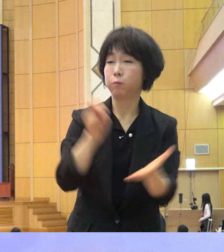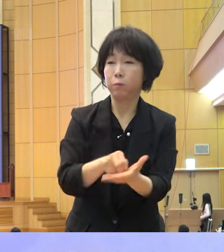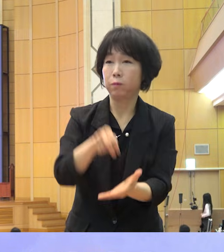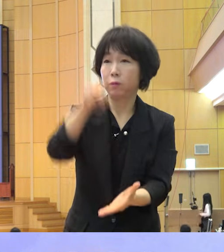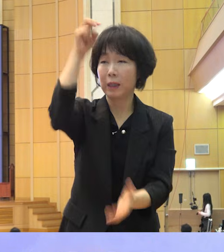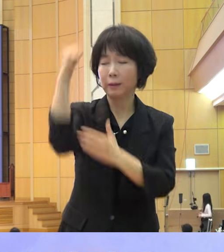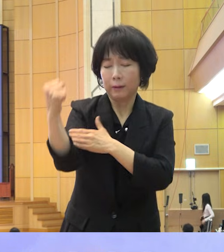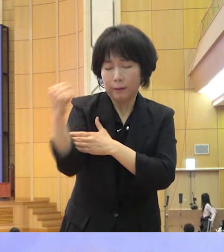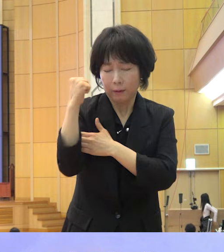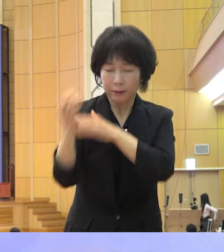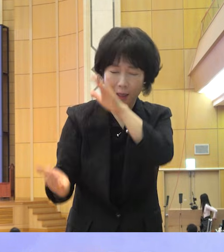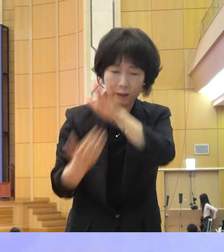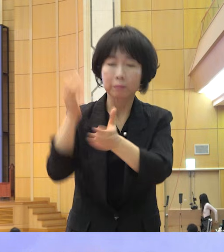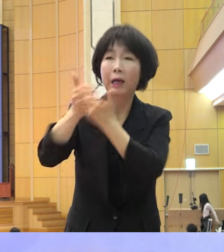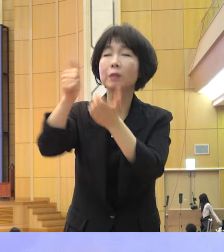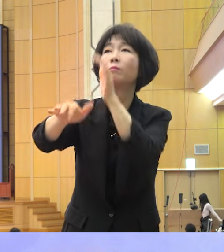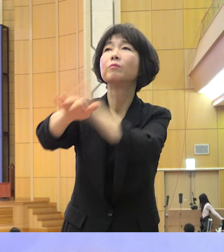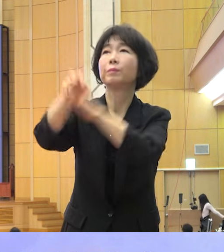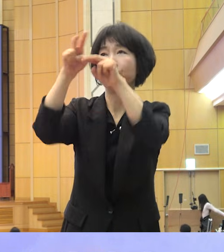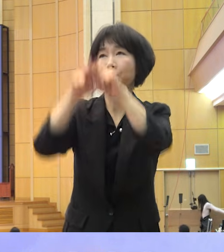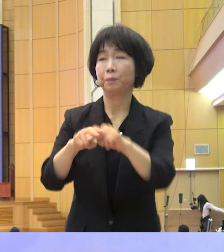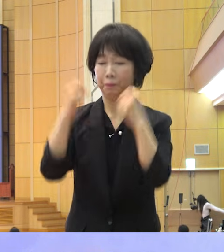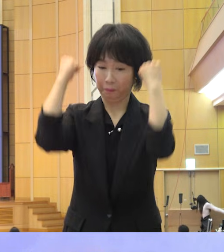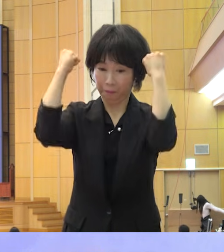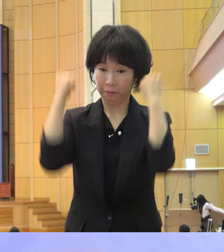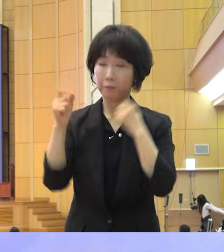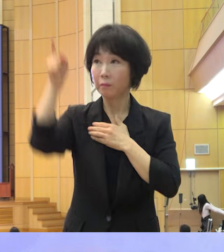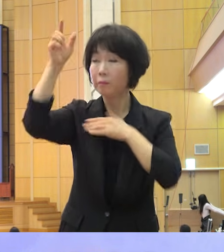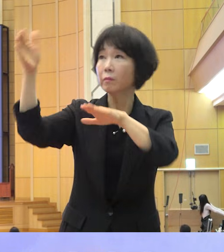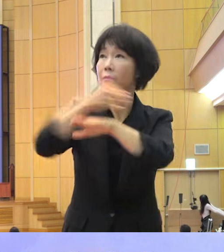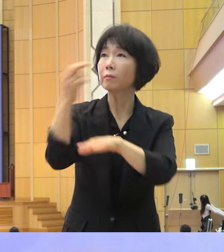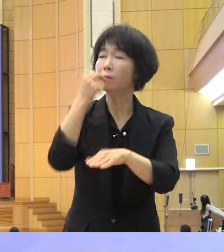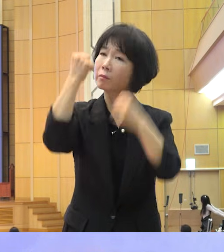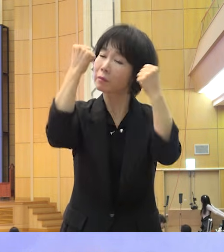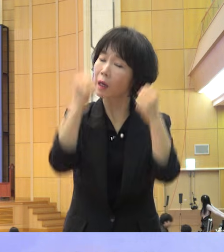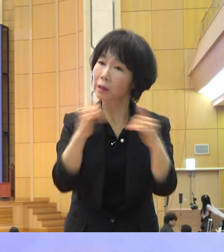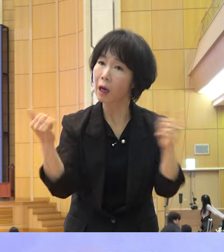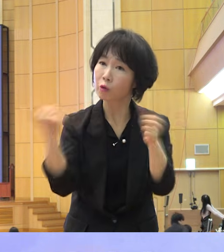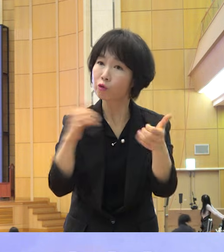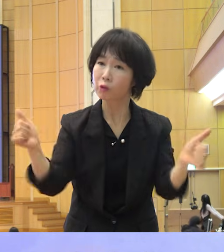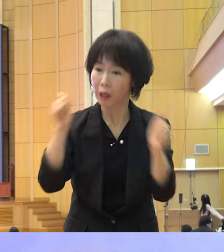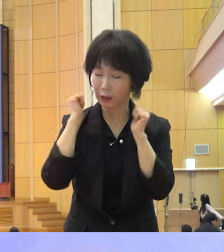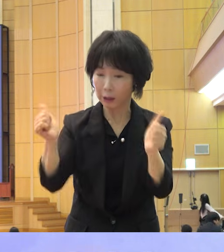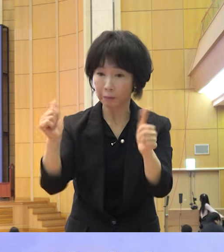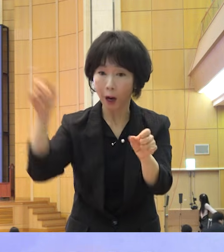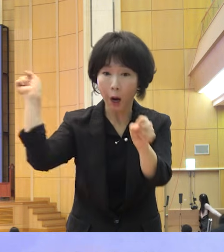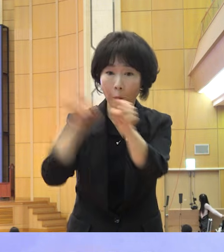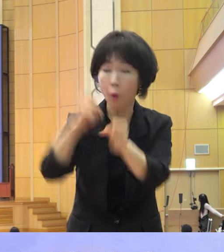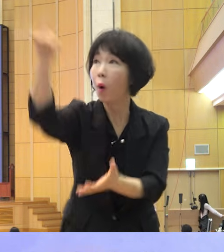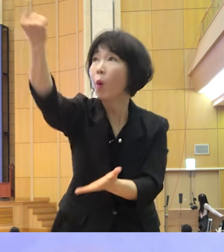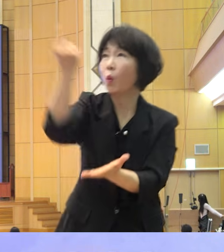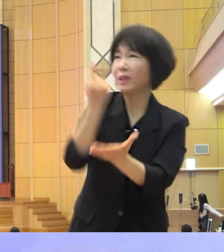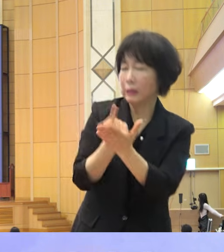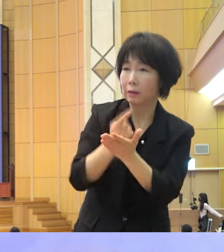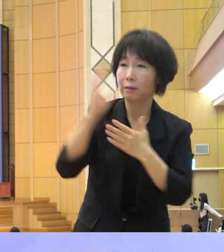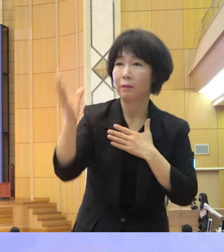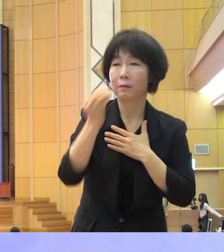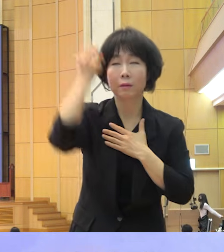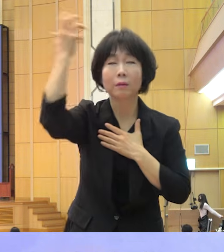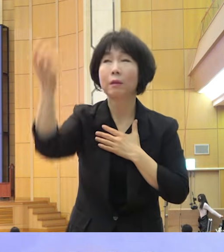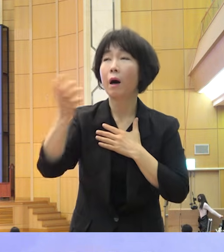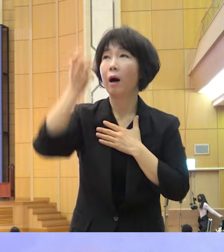하늘에 오르사 전능하신 하나님 우편에 앉아 계시다가 저리로서 산자와 죽은 자를 심판하러